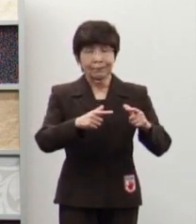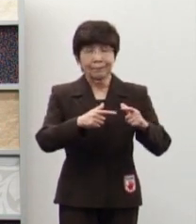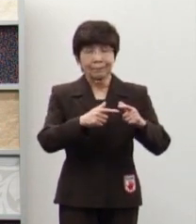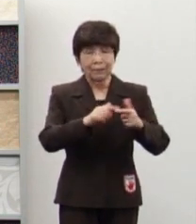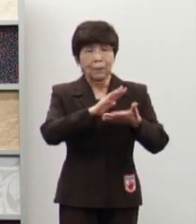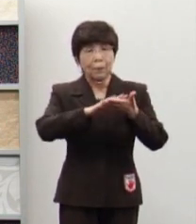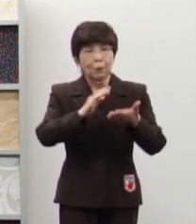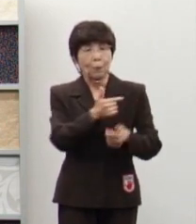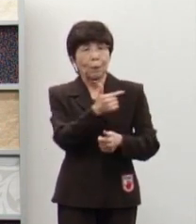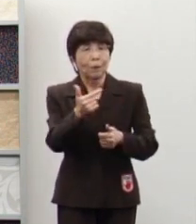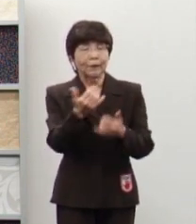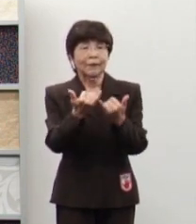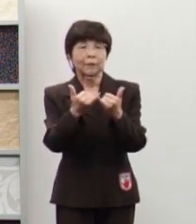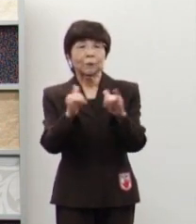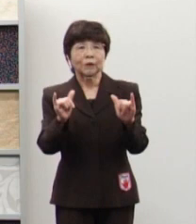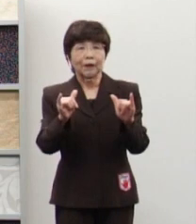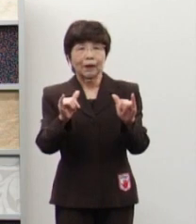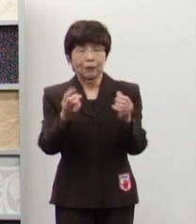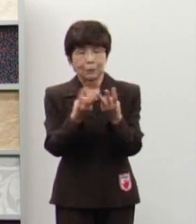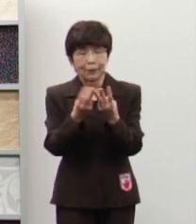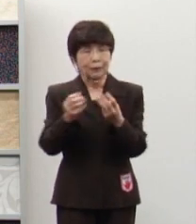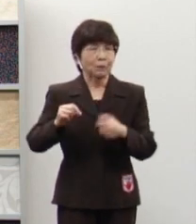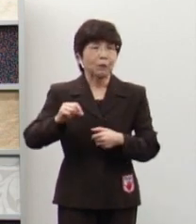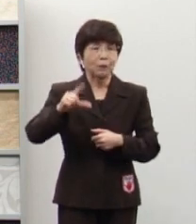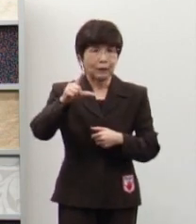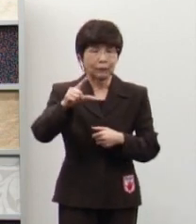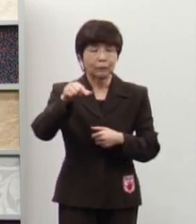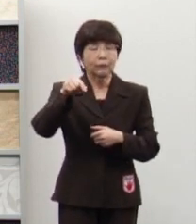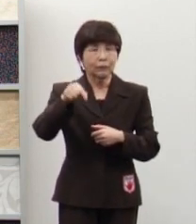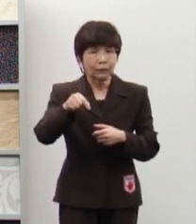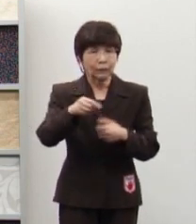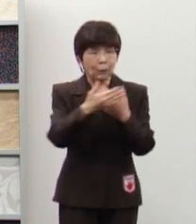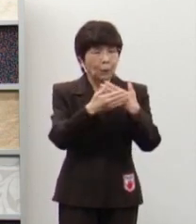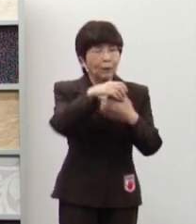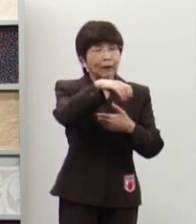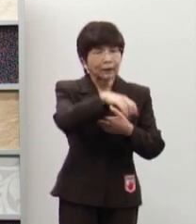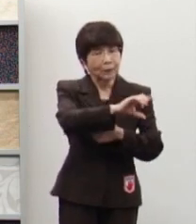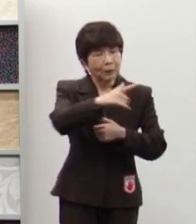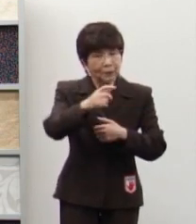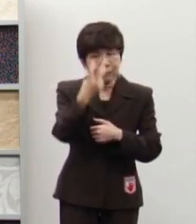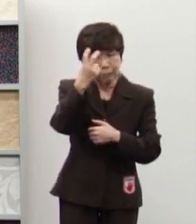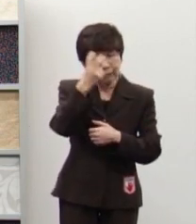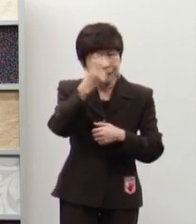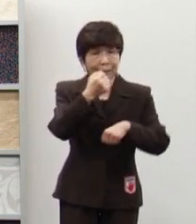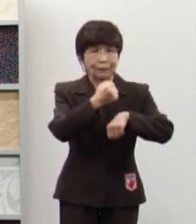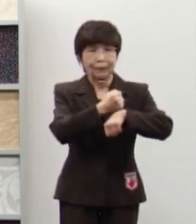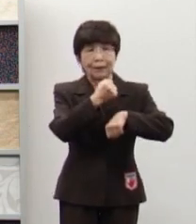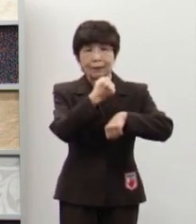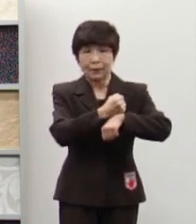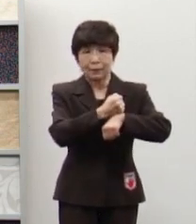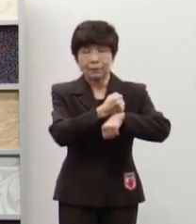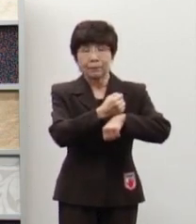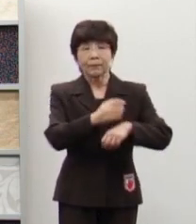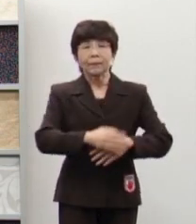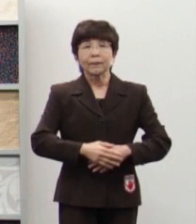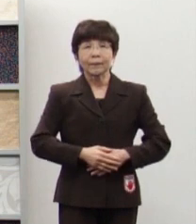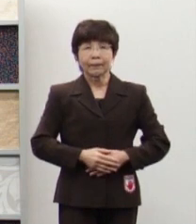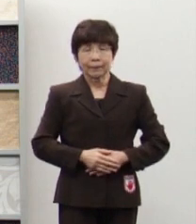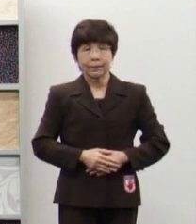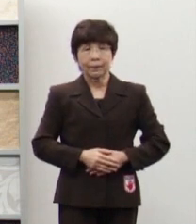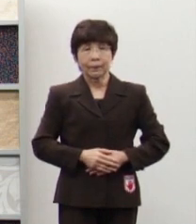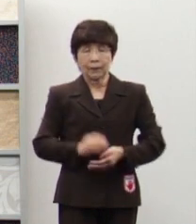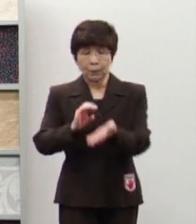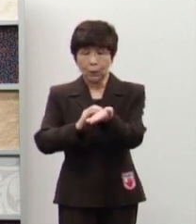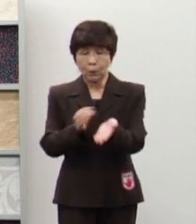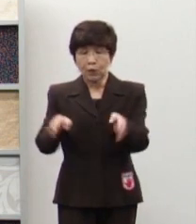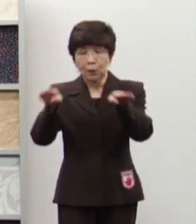増することで、保健所機能への影響が極めて、大きくなっております。一方で、医療機